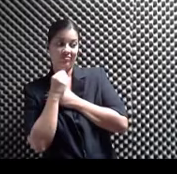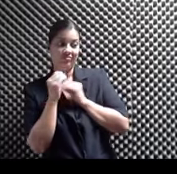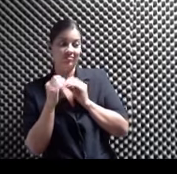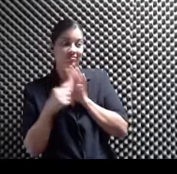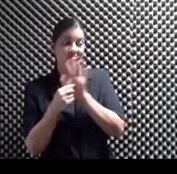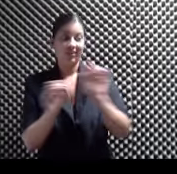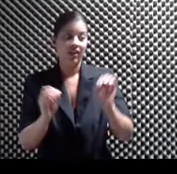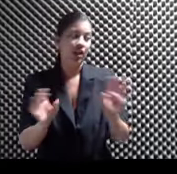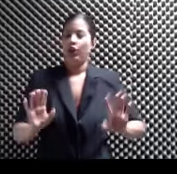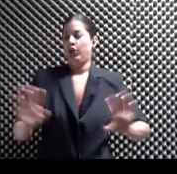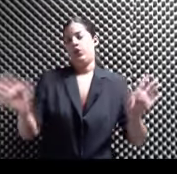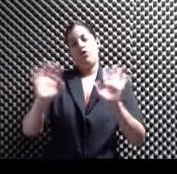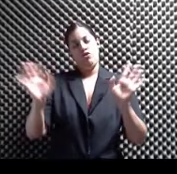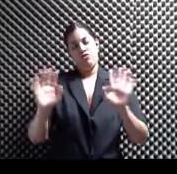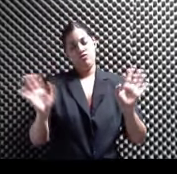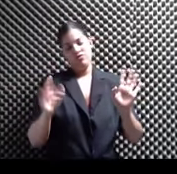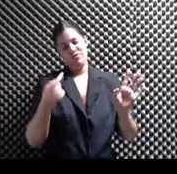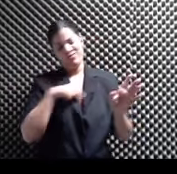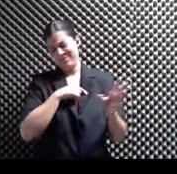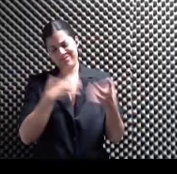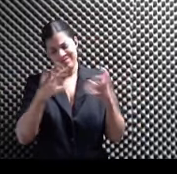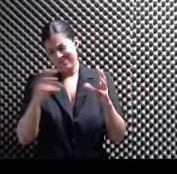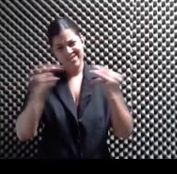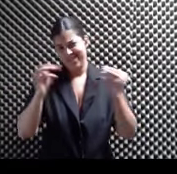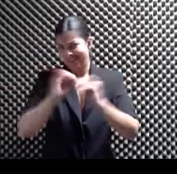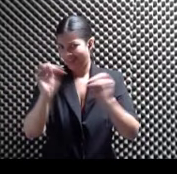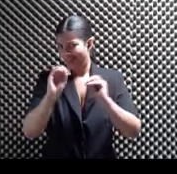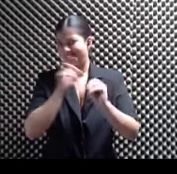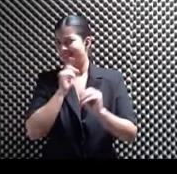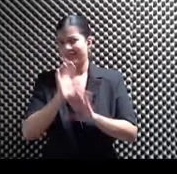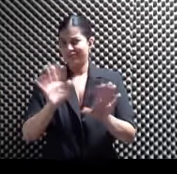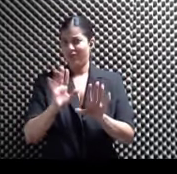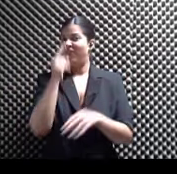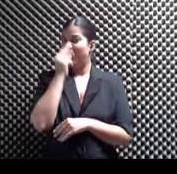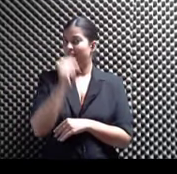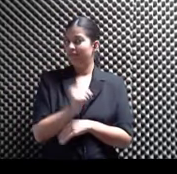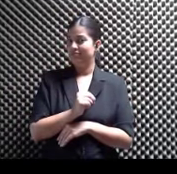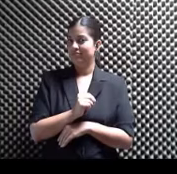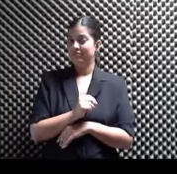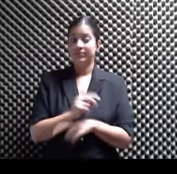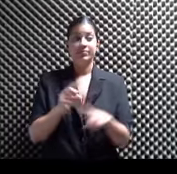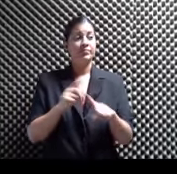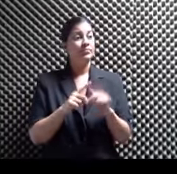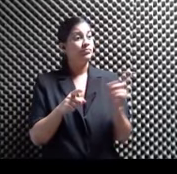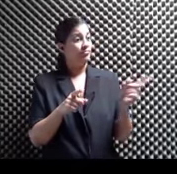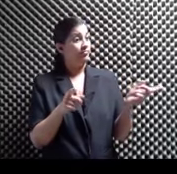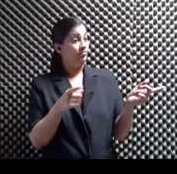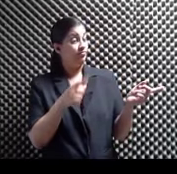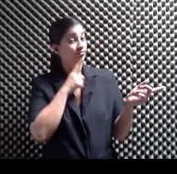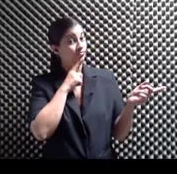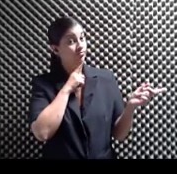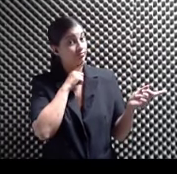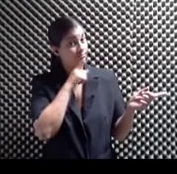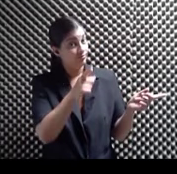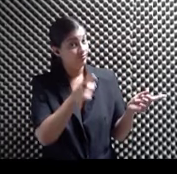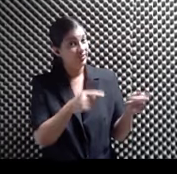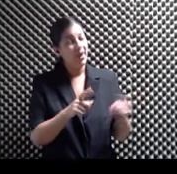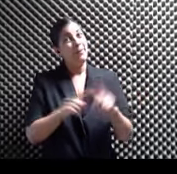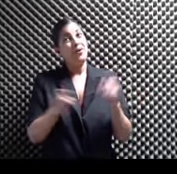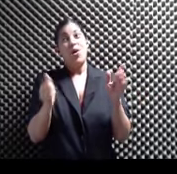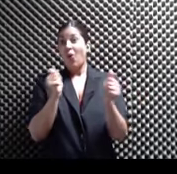trata, no queremos guerra, no queremos nada de eso feo, pero dudo que sea